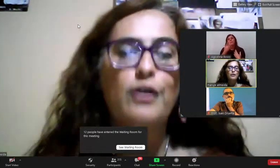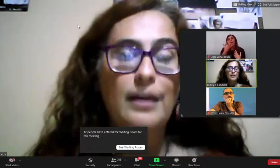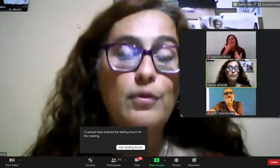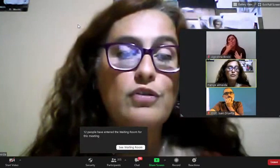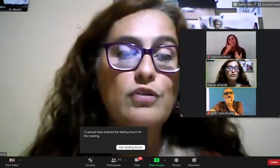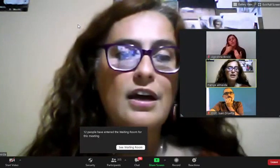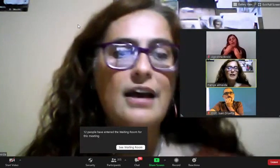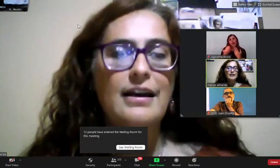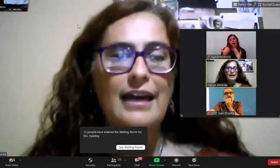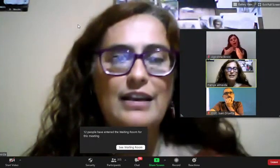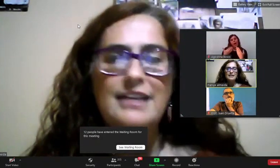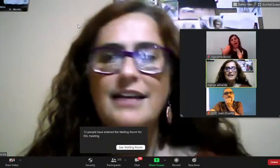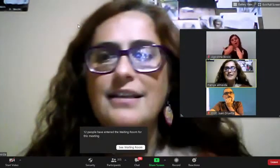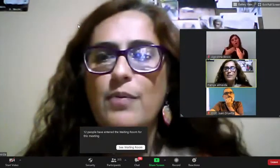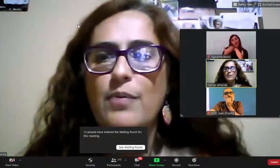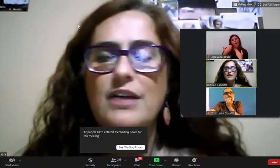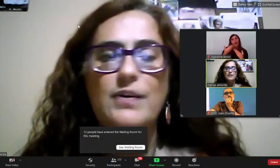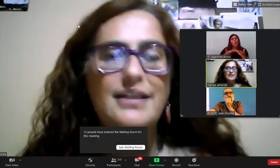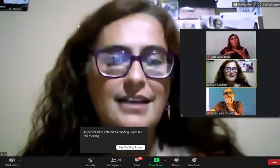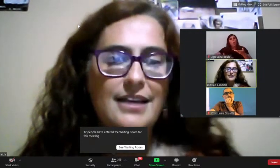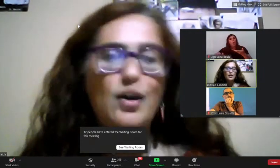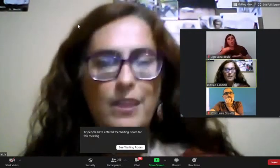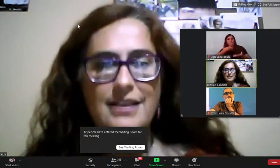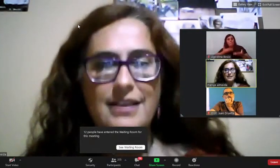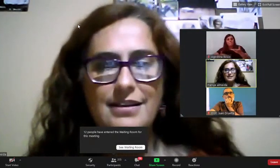lo que acordamos, que esta instancia pueda ser una